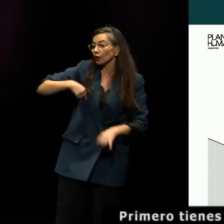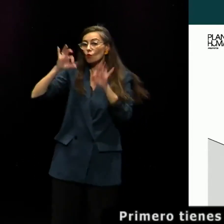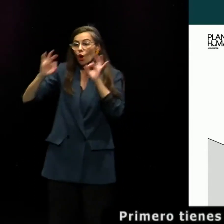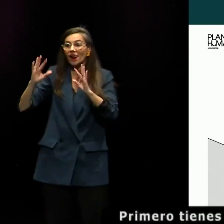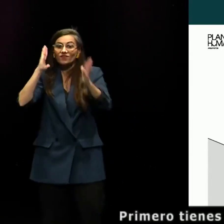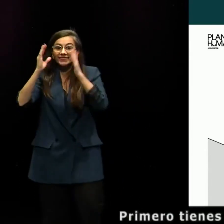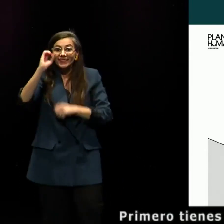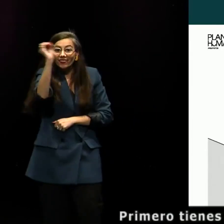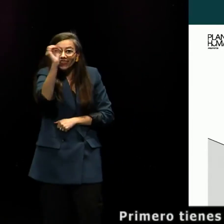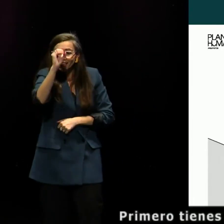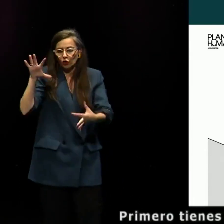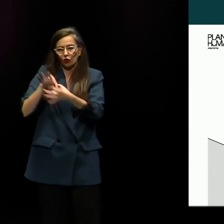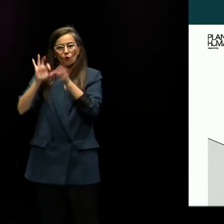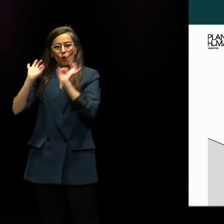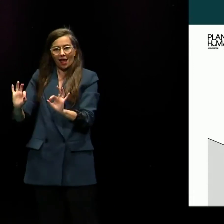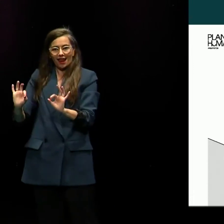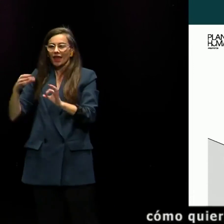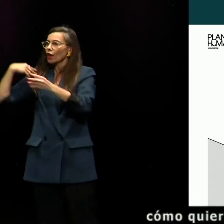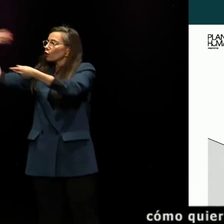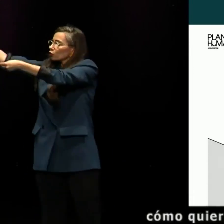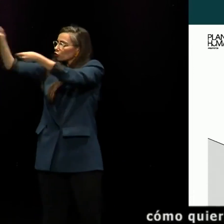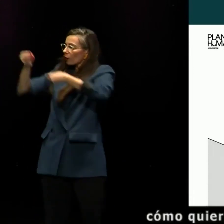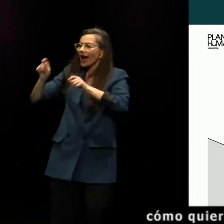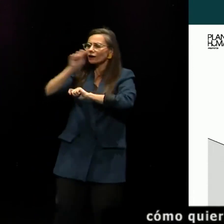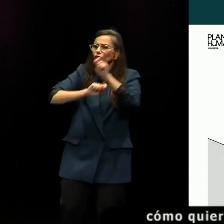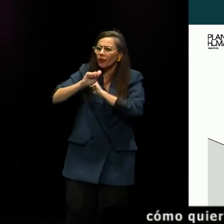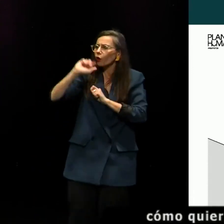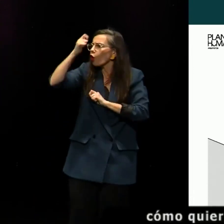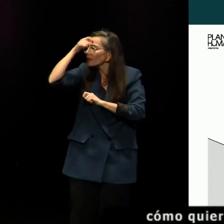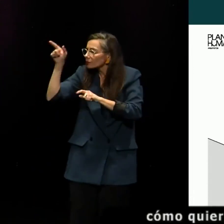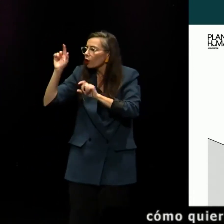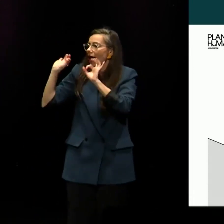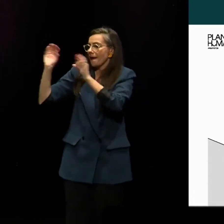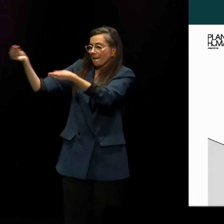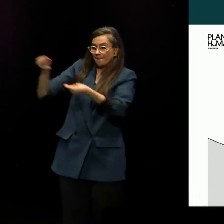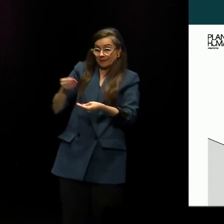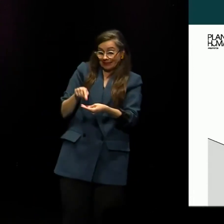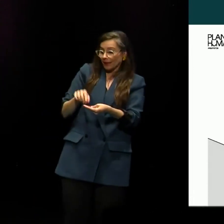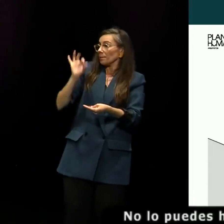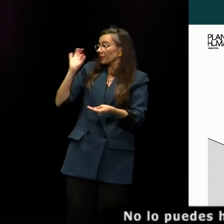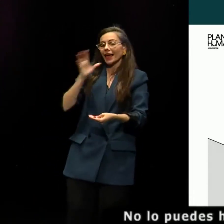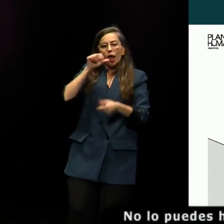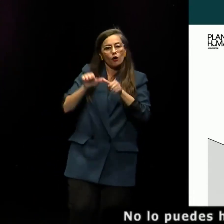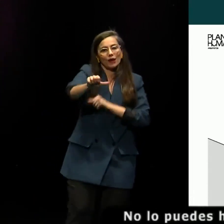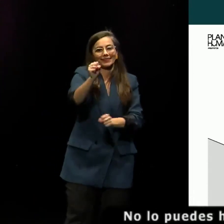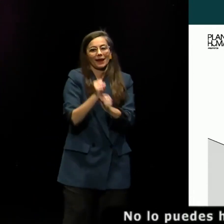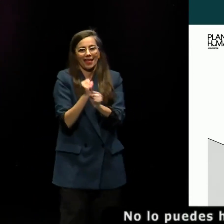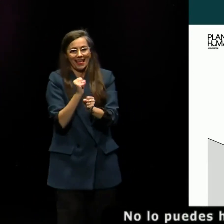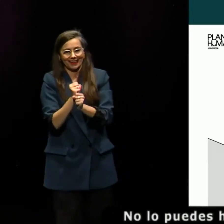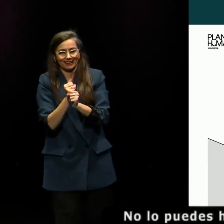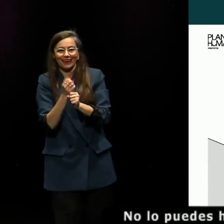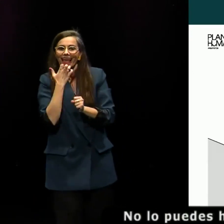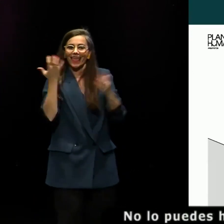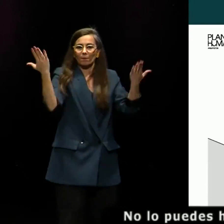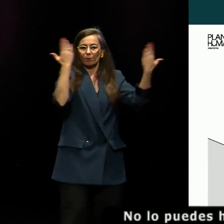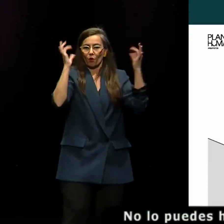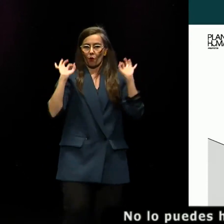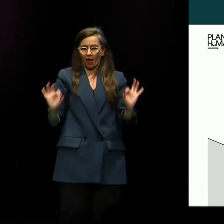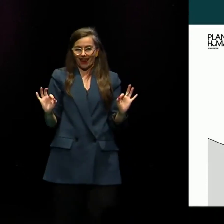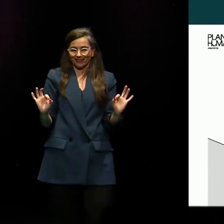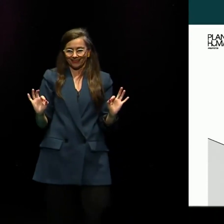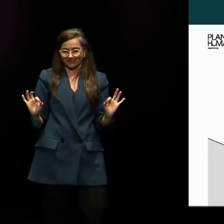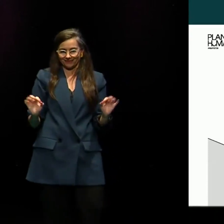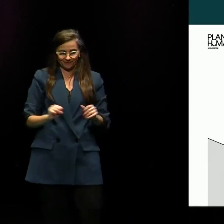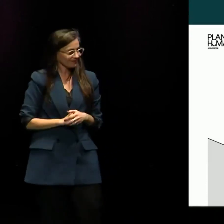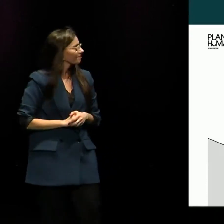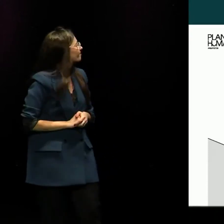lo puedes hacer de cualquier manera. Y eso es la fase 0. Tenemos el modelo, lo que queremos construir.